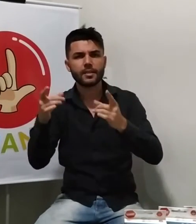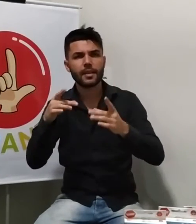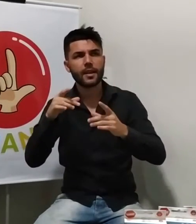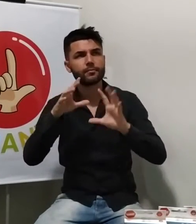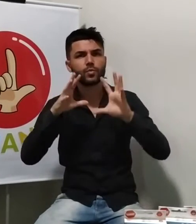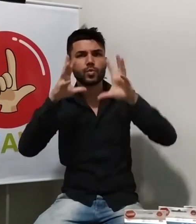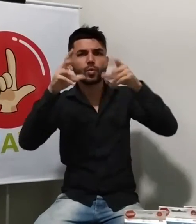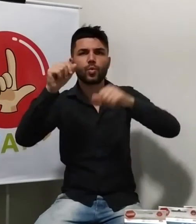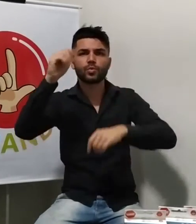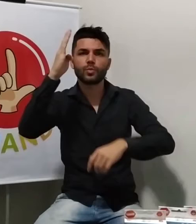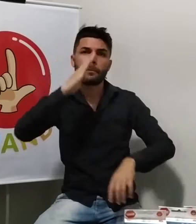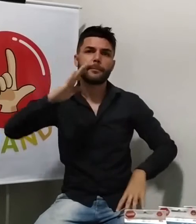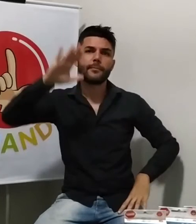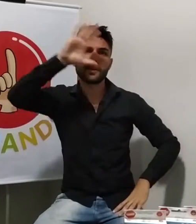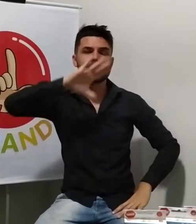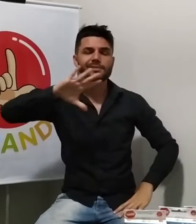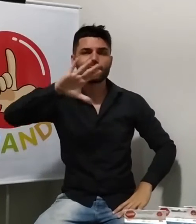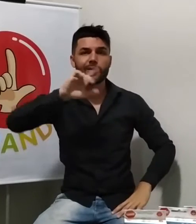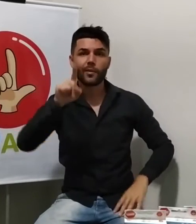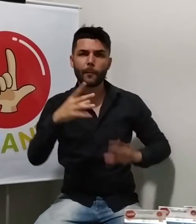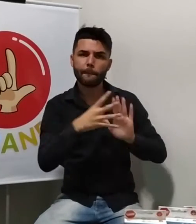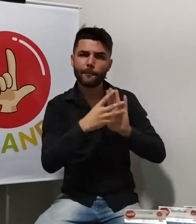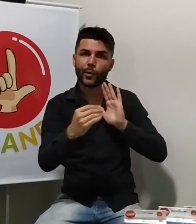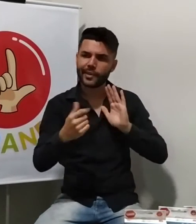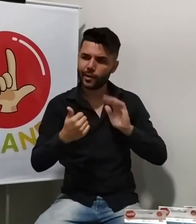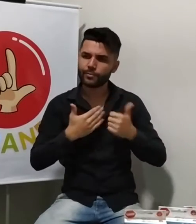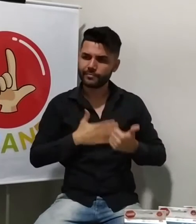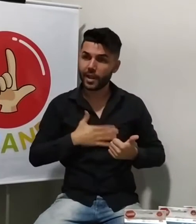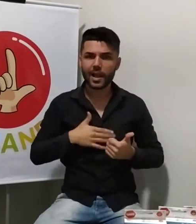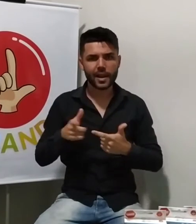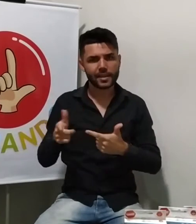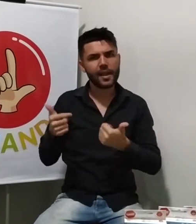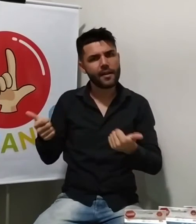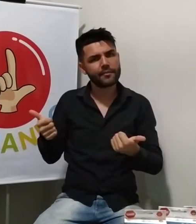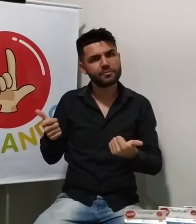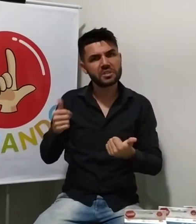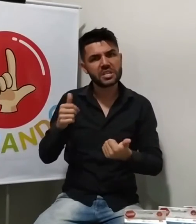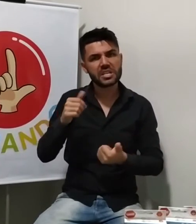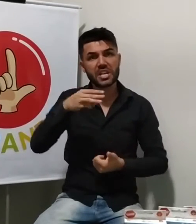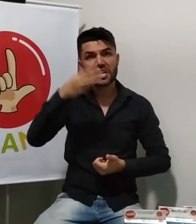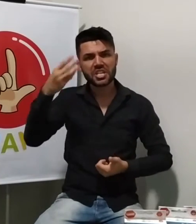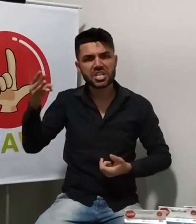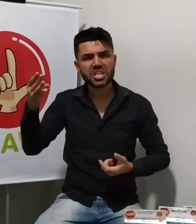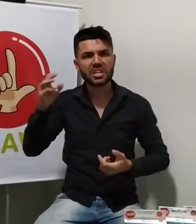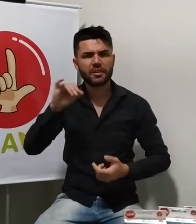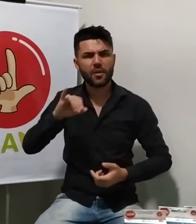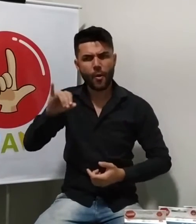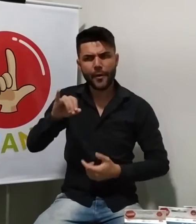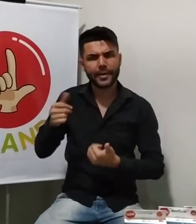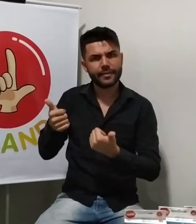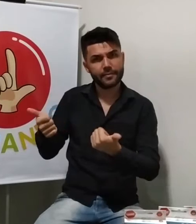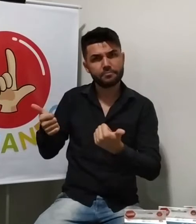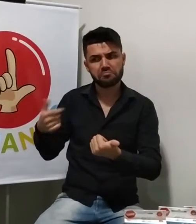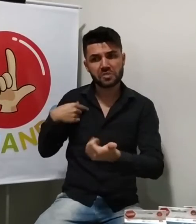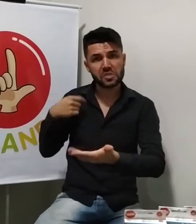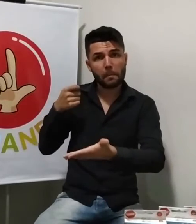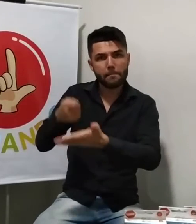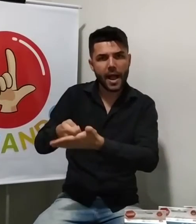distribuição e receita. Me fala um pouco de números pra gente ter um pouco de ideia do que aconteceu nesses 3 anos aí que você abriu Brasil, Chile, não é?